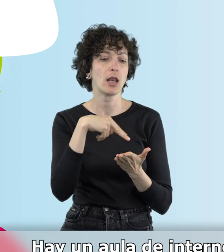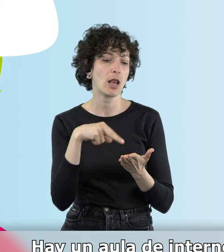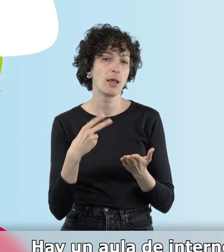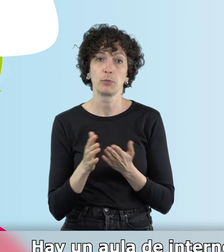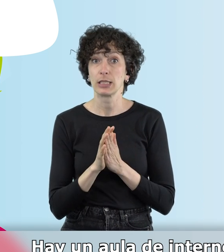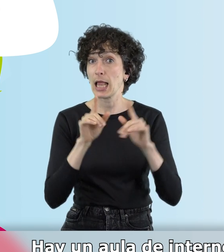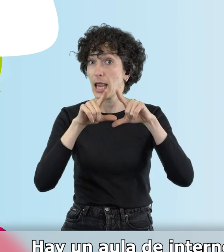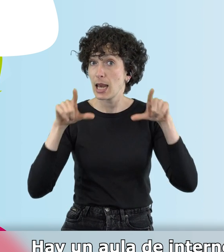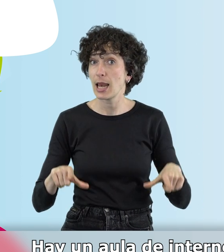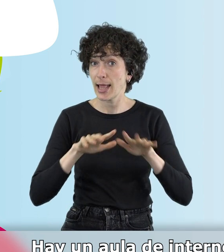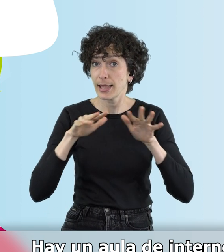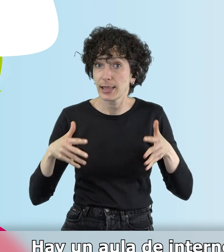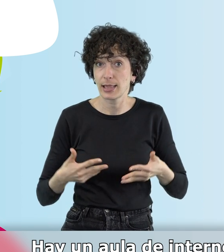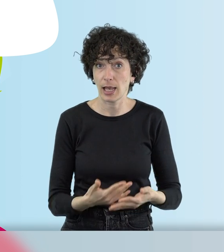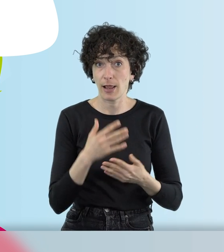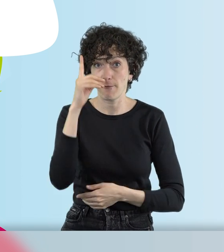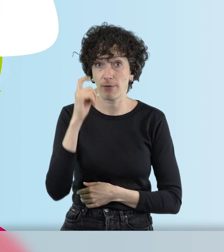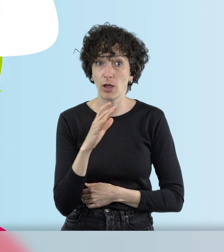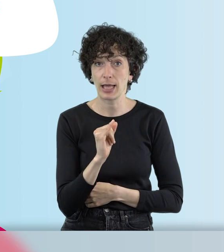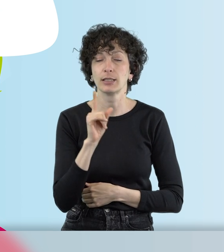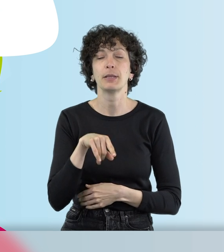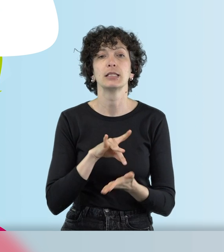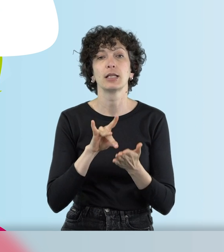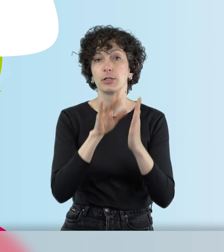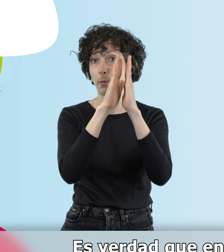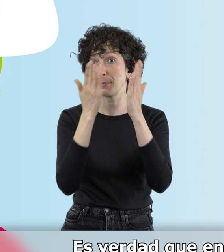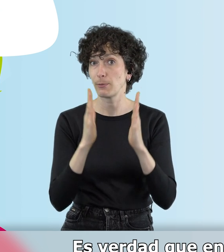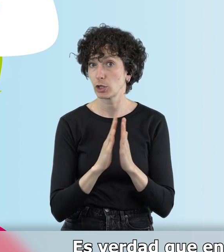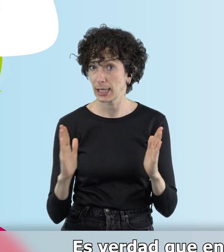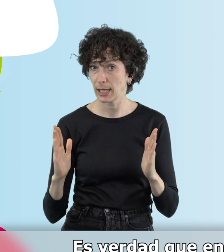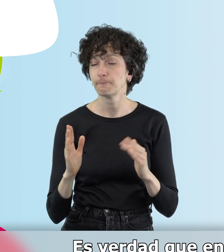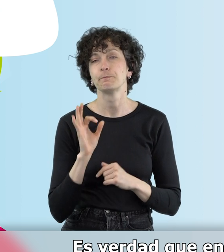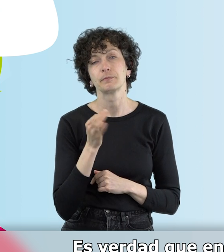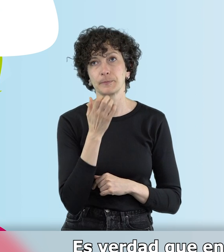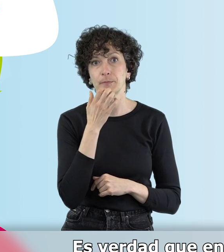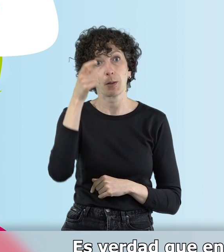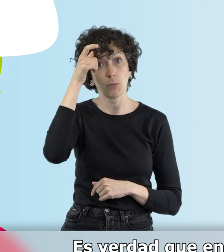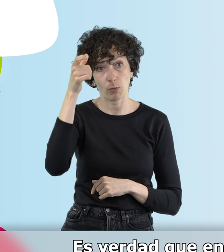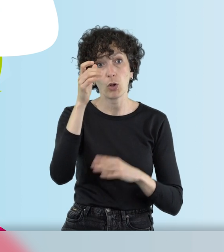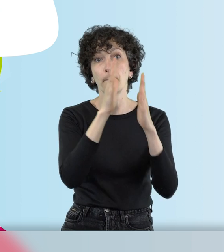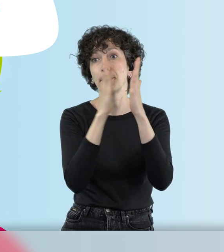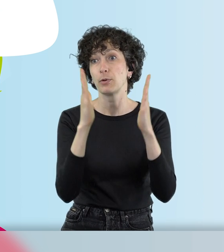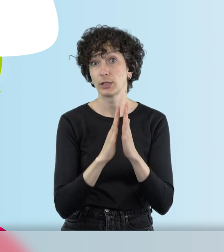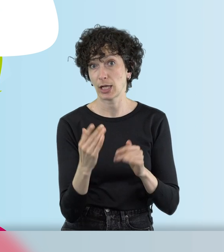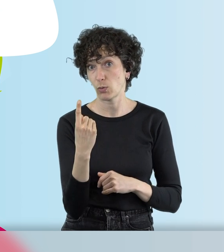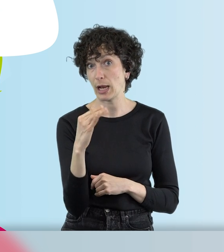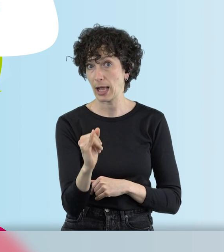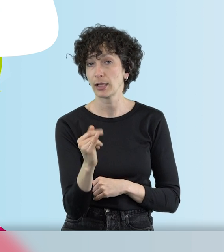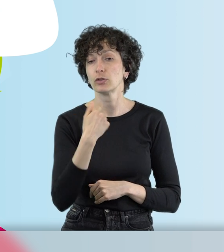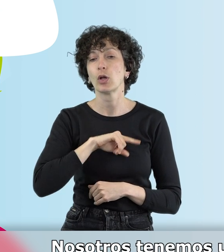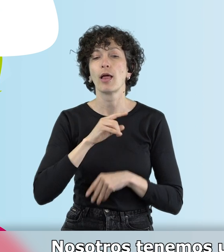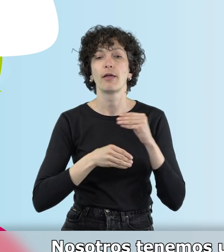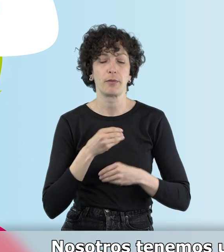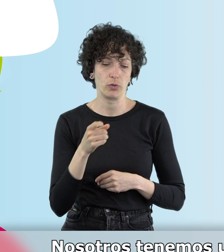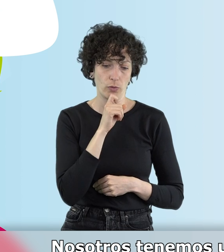Bueno, pues hay un aula de internet permanente en el centro, un servicio de biblioteca. Es verdad que en el pueblo hay una biblioteca y lo que hacemos